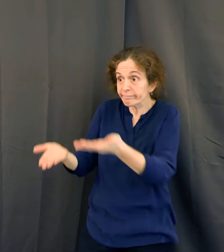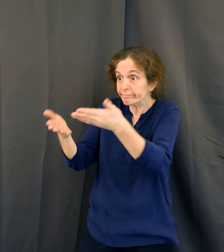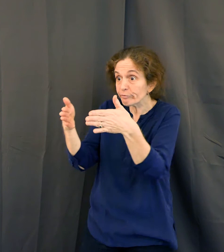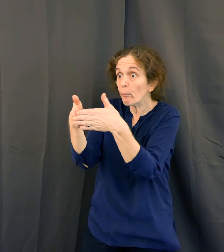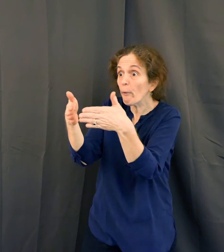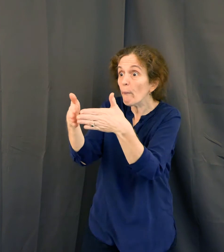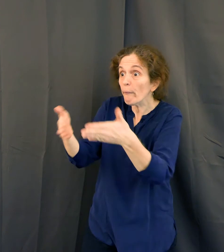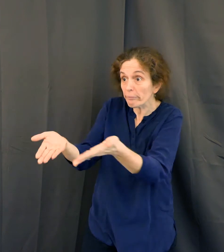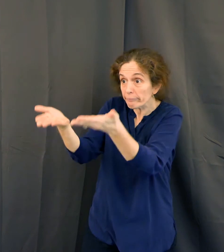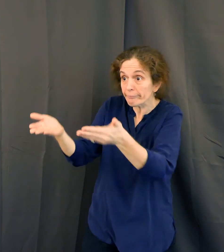Je sais pas, demande qui c'est.